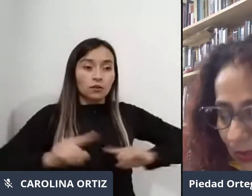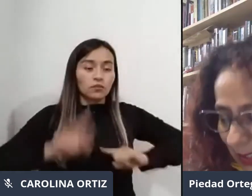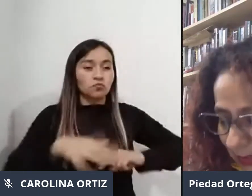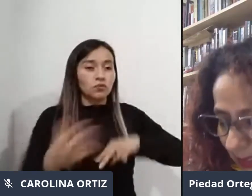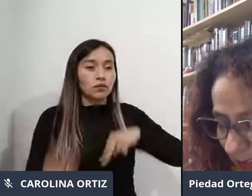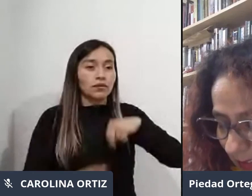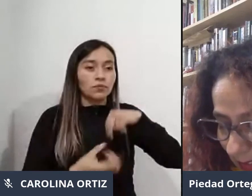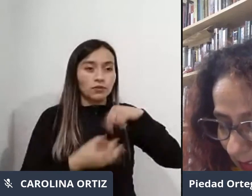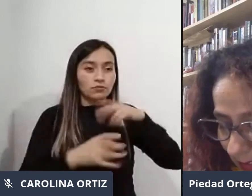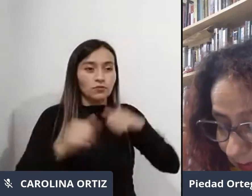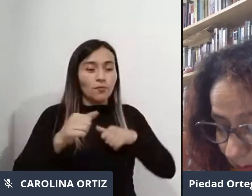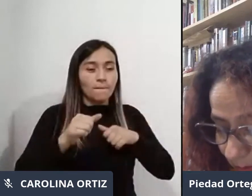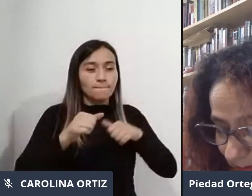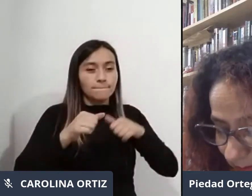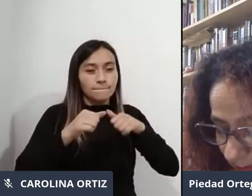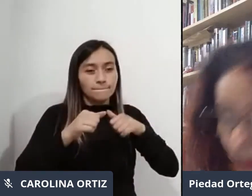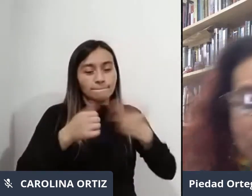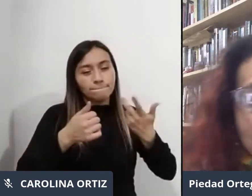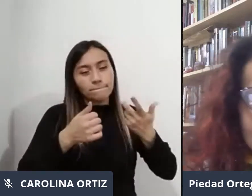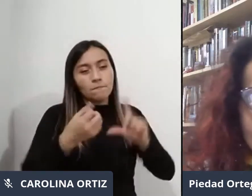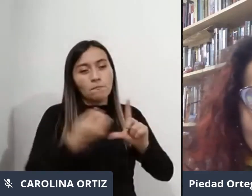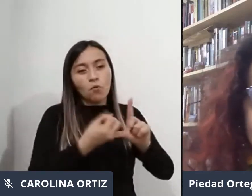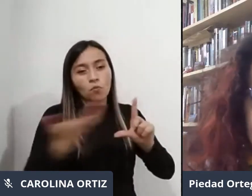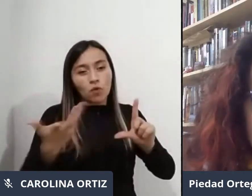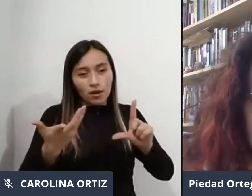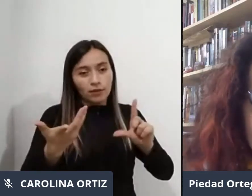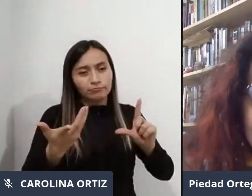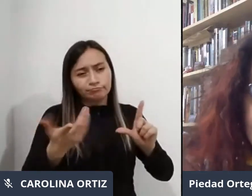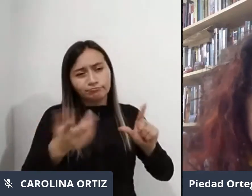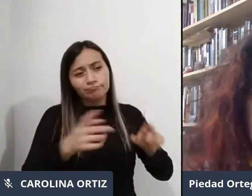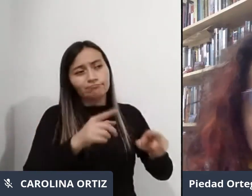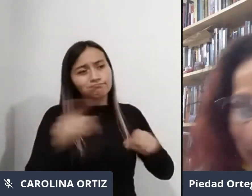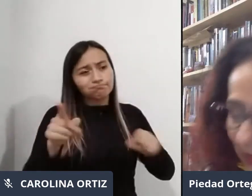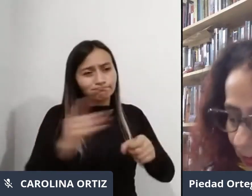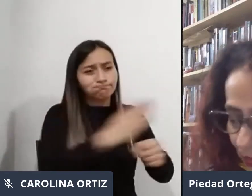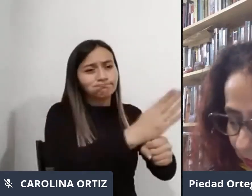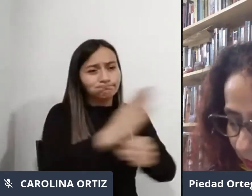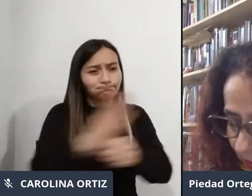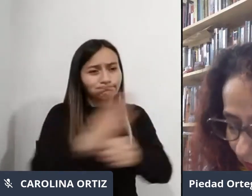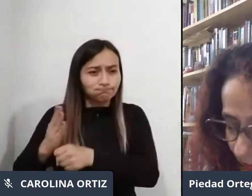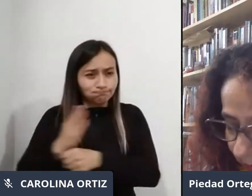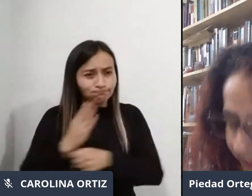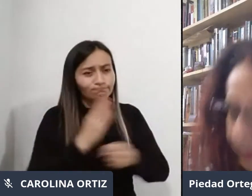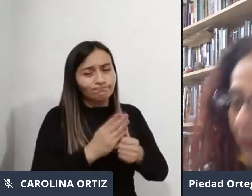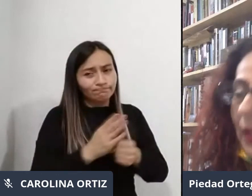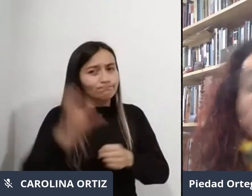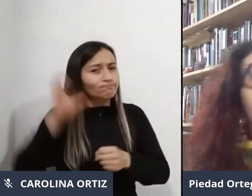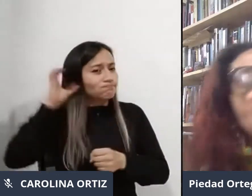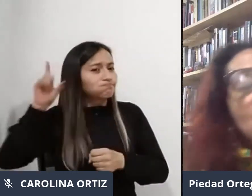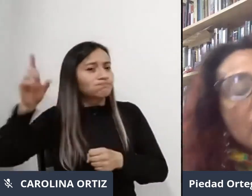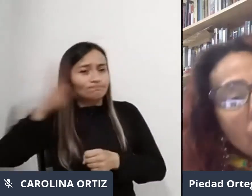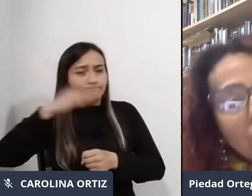barrios en este Bogotá, como también seguramente está en Medellín, está en Cali, muchos procesos